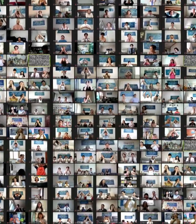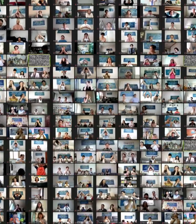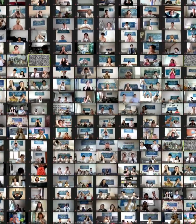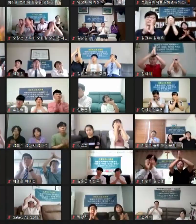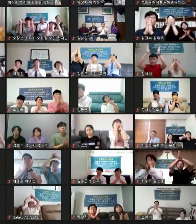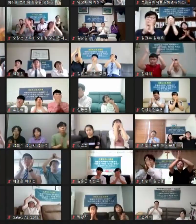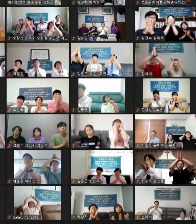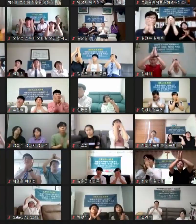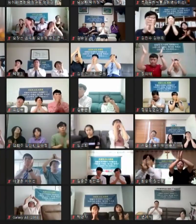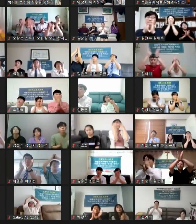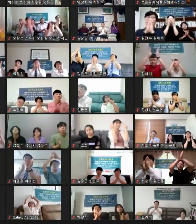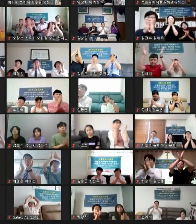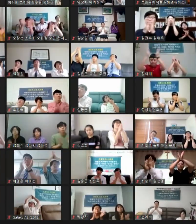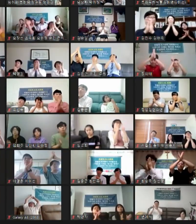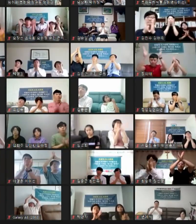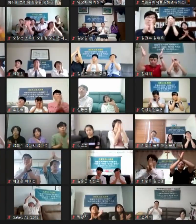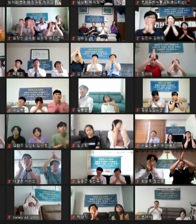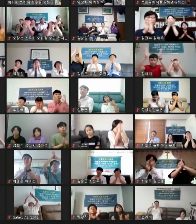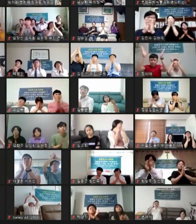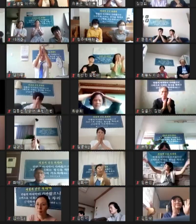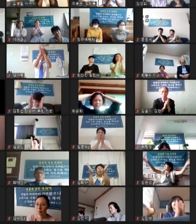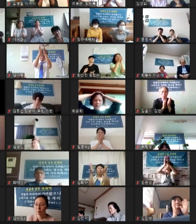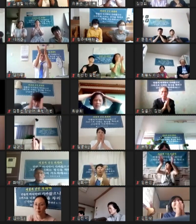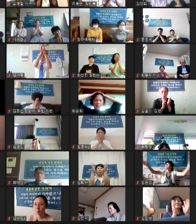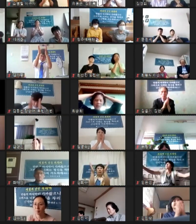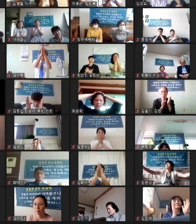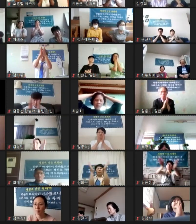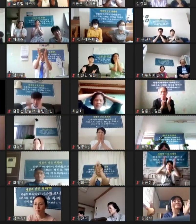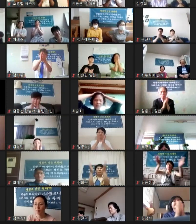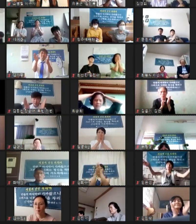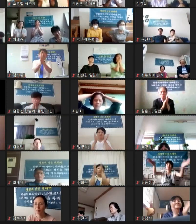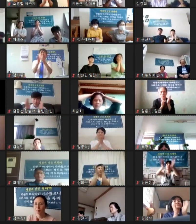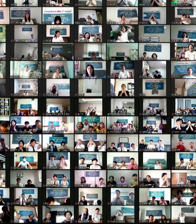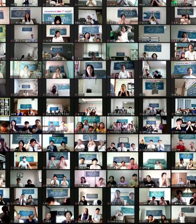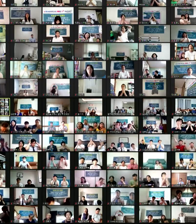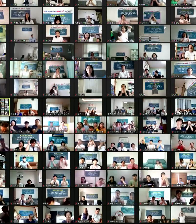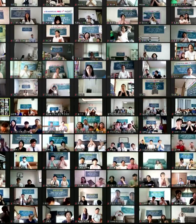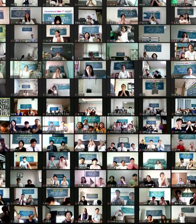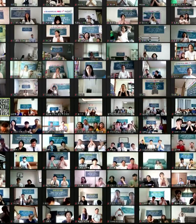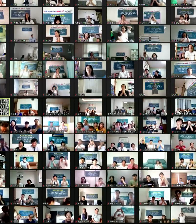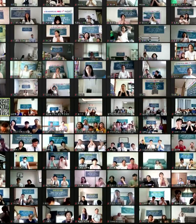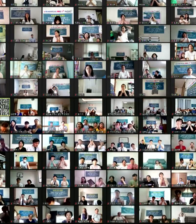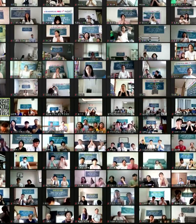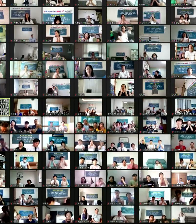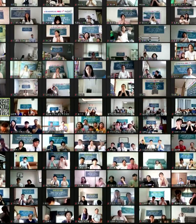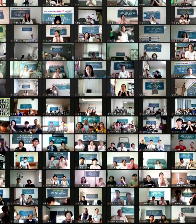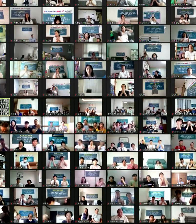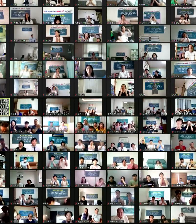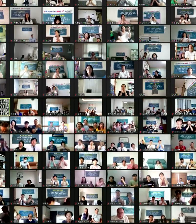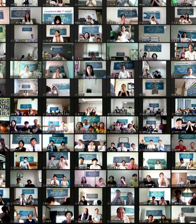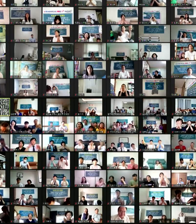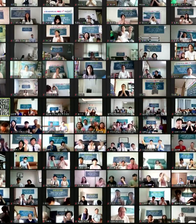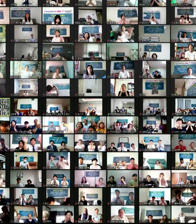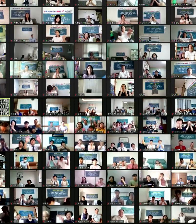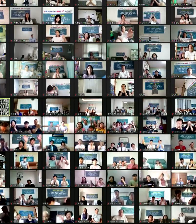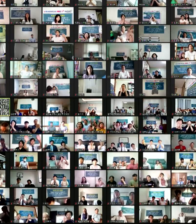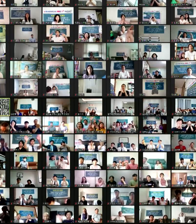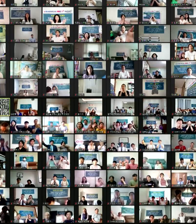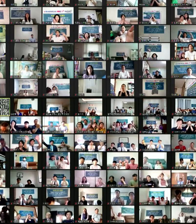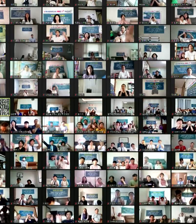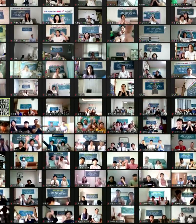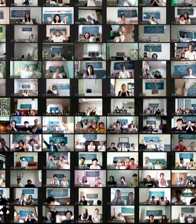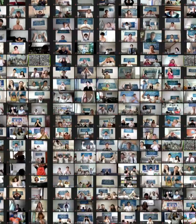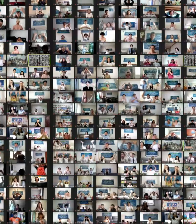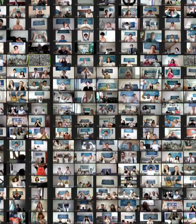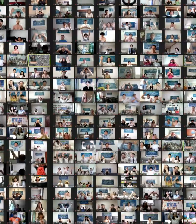할렐루야. 우리 연세가족들 은혜가 되셨습니까? 되셨으면 손 한번 이렇게 한번